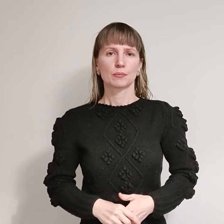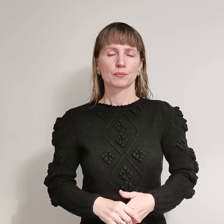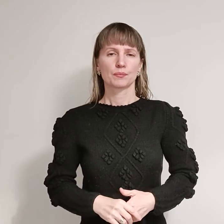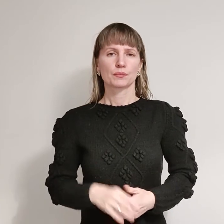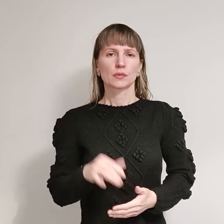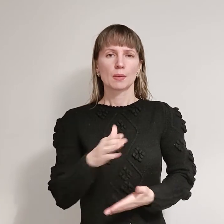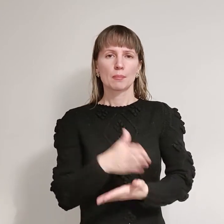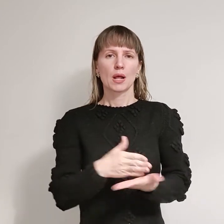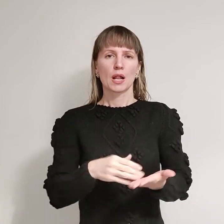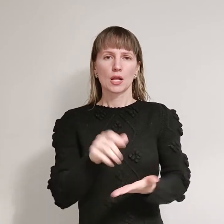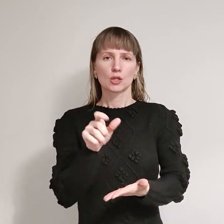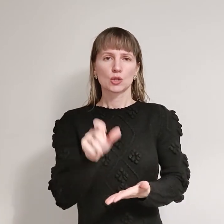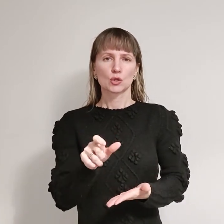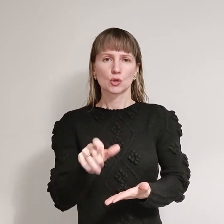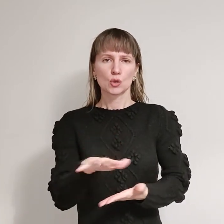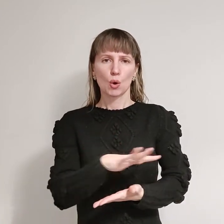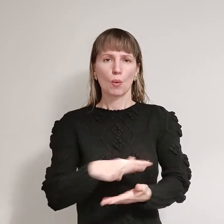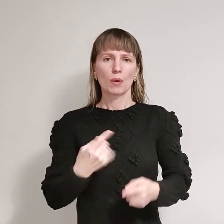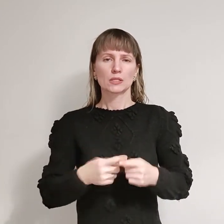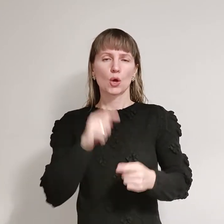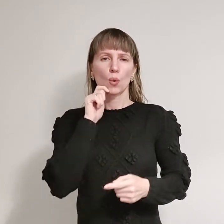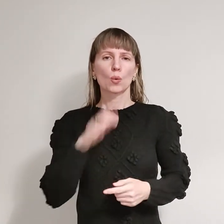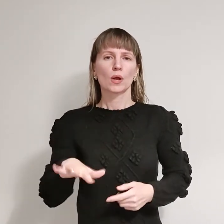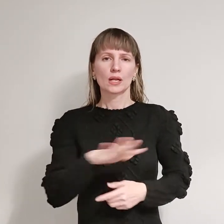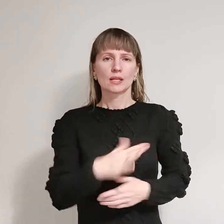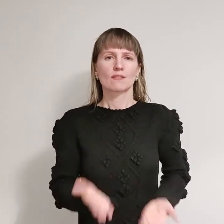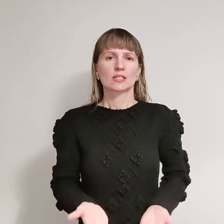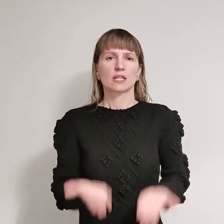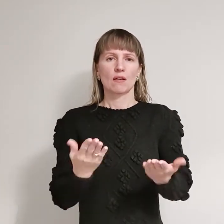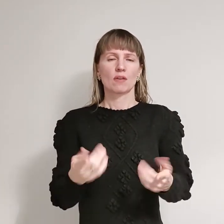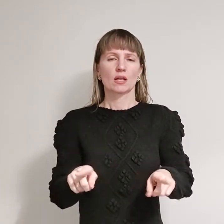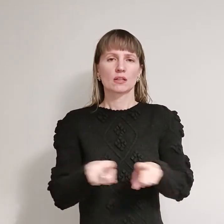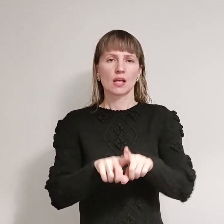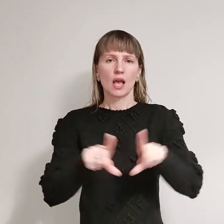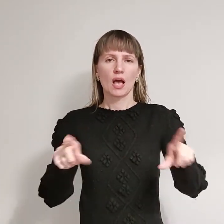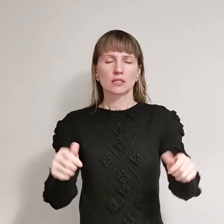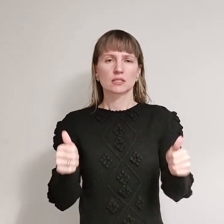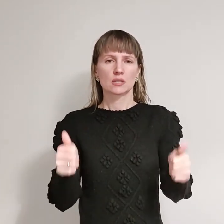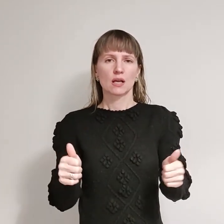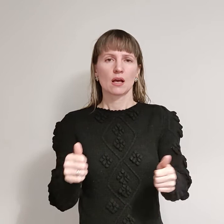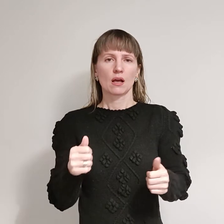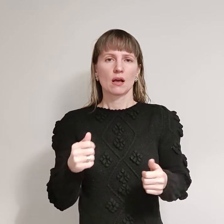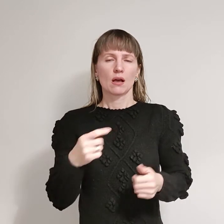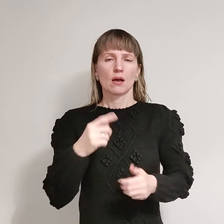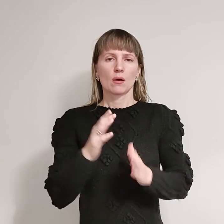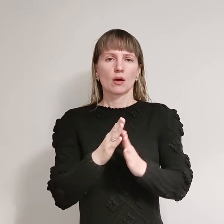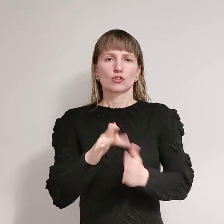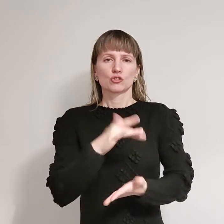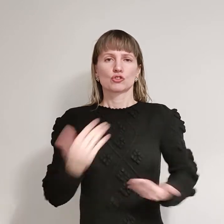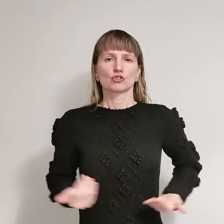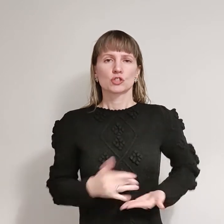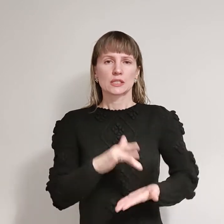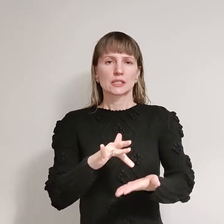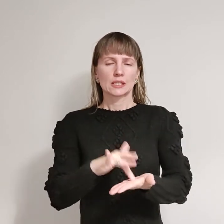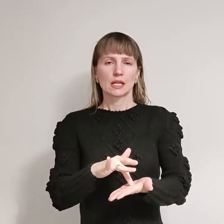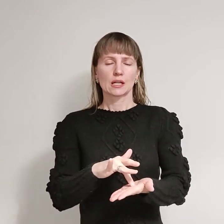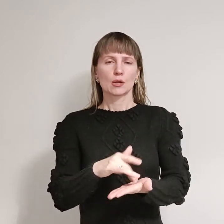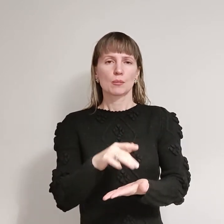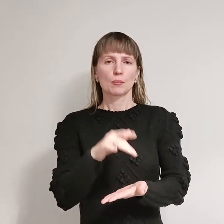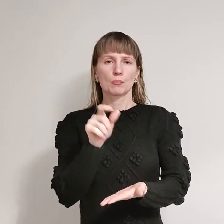Мелітополь – це Україна, Мелітополь – вставай. Такі гасла скандували жителі міста, які взяли участь у сьогоднішньому мітингу у